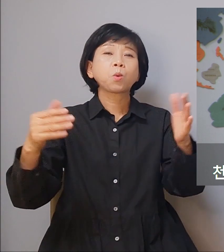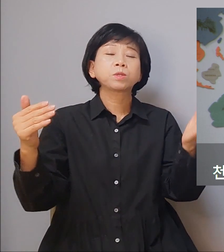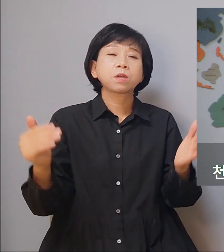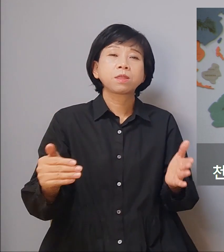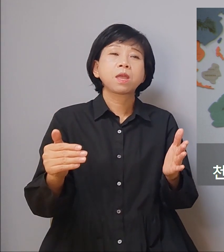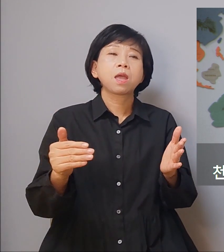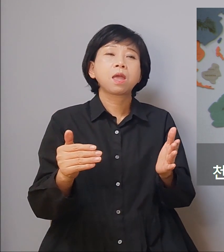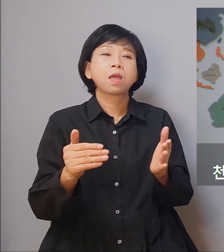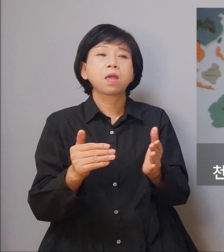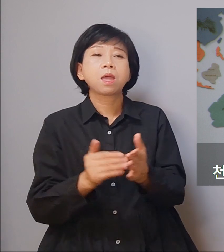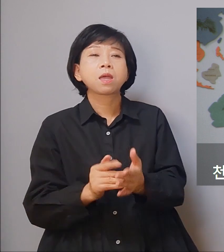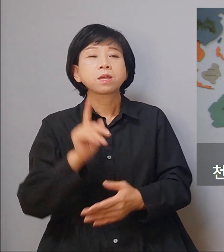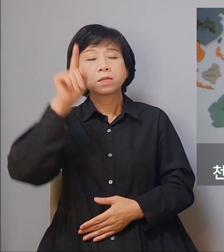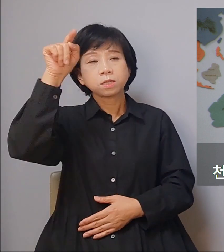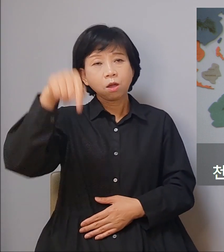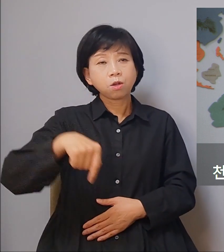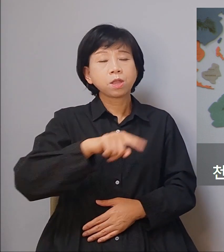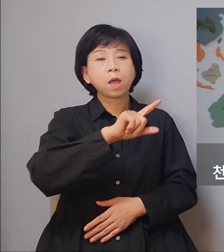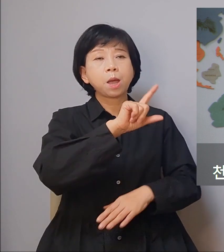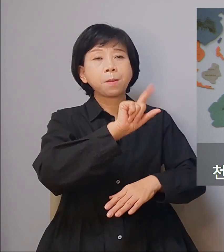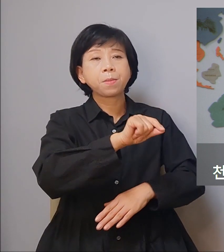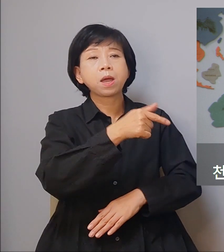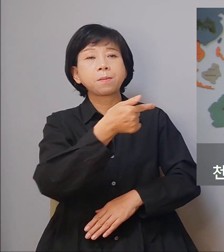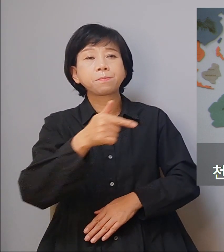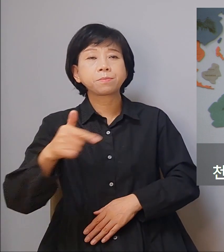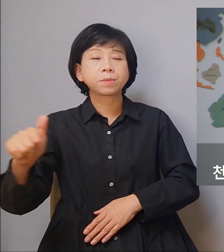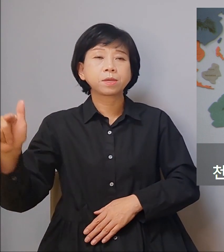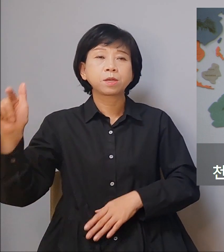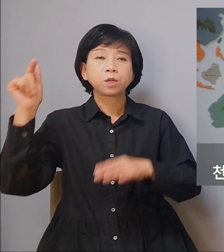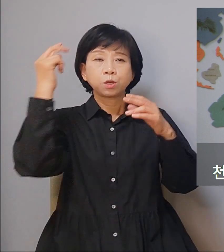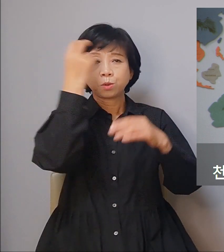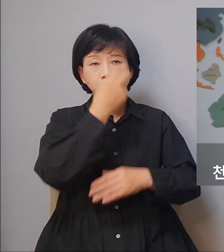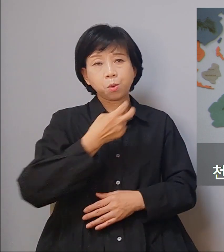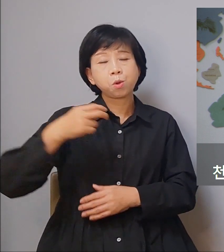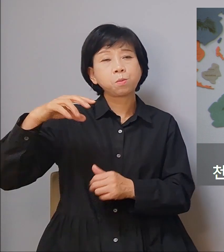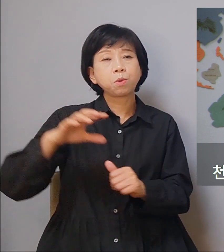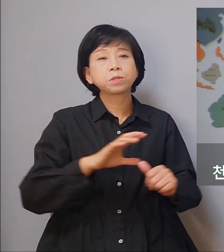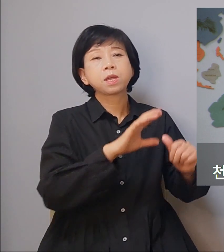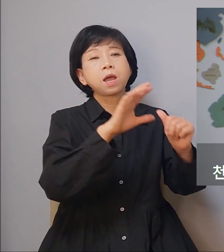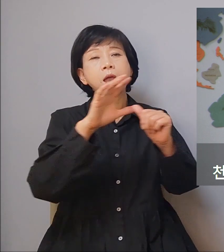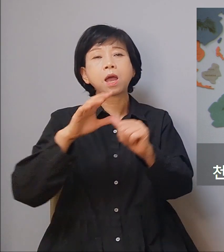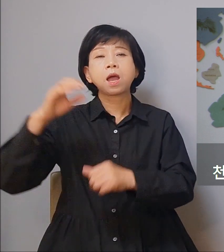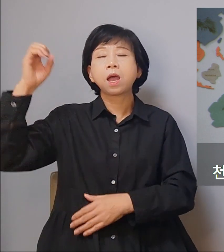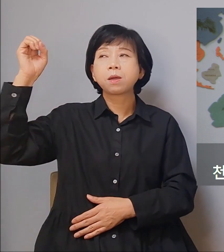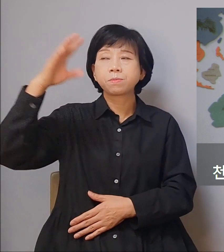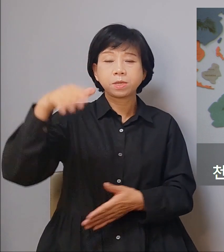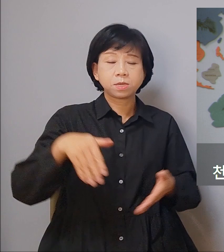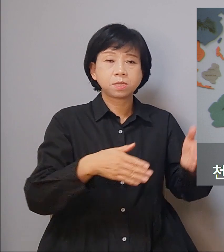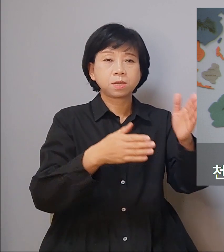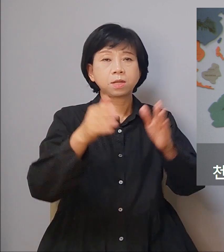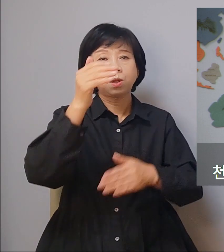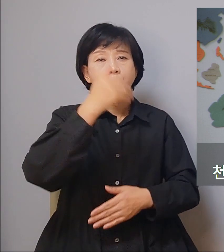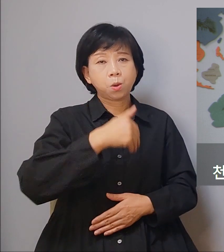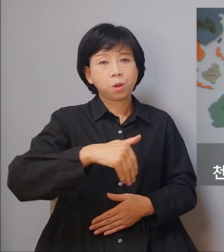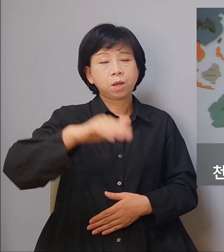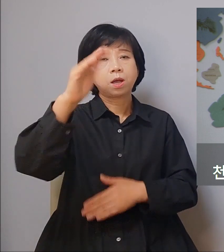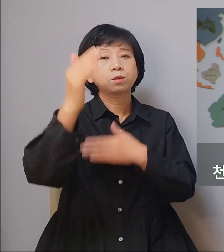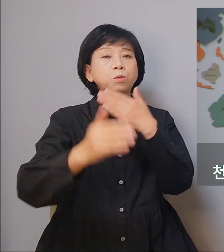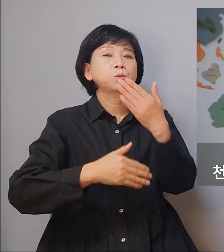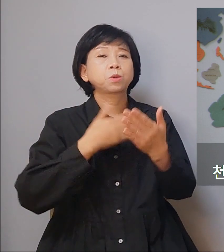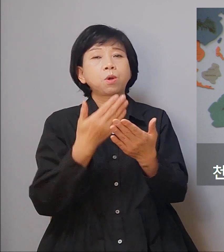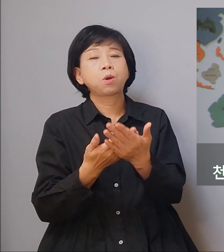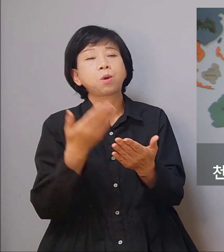자를 고쳤네. 천하 만민 돌보사 빛의